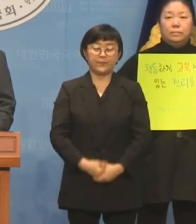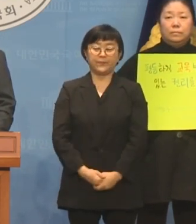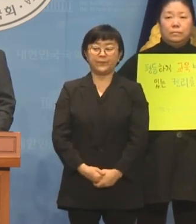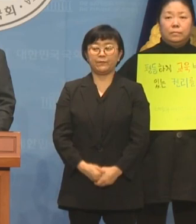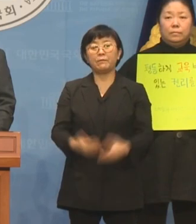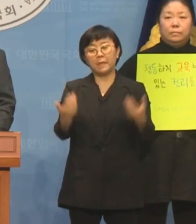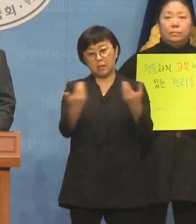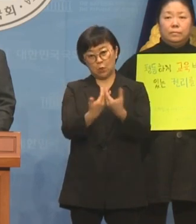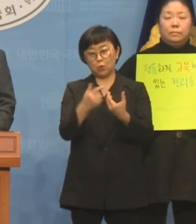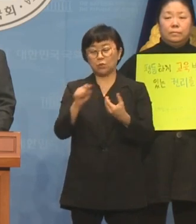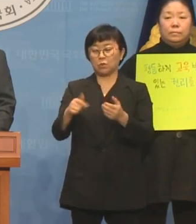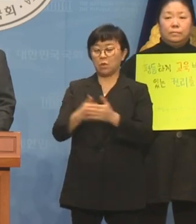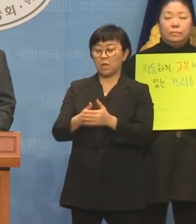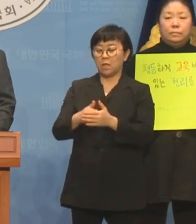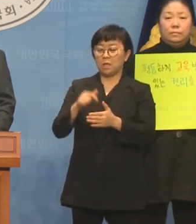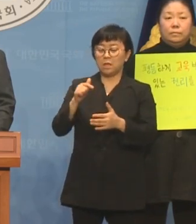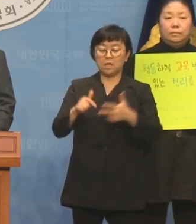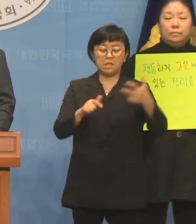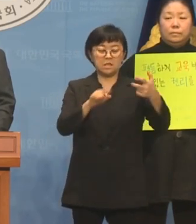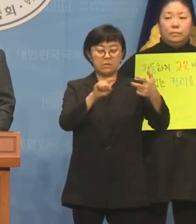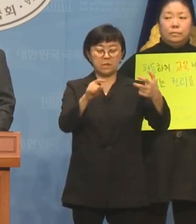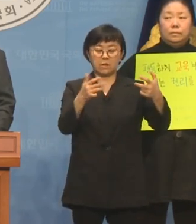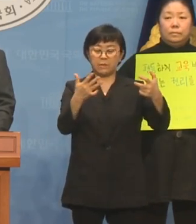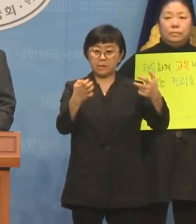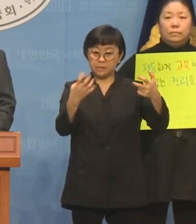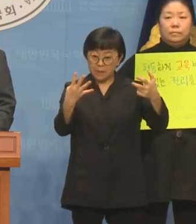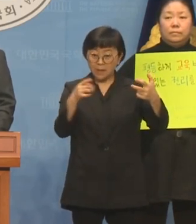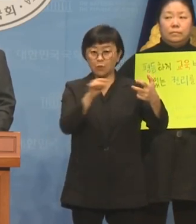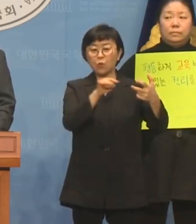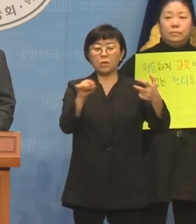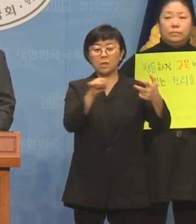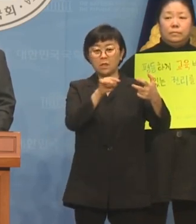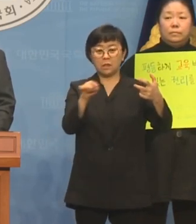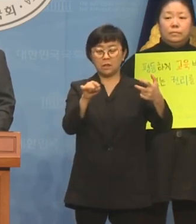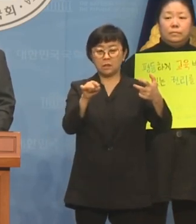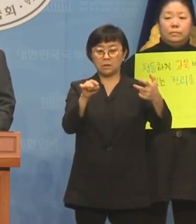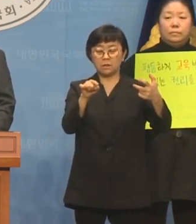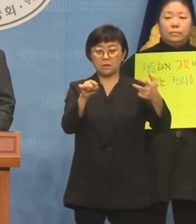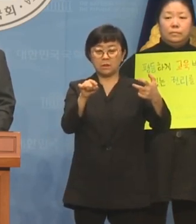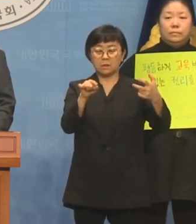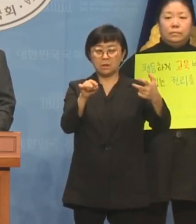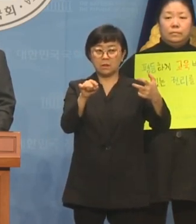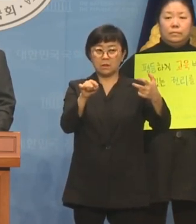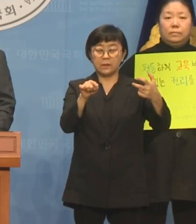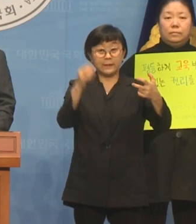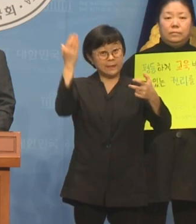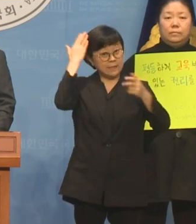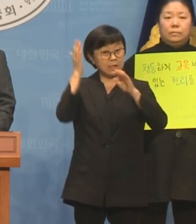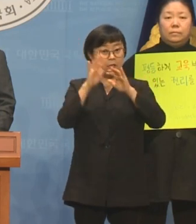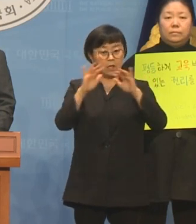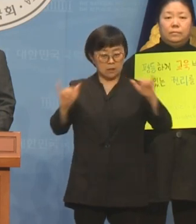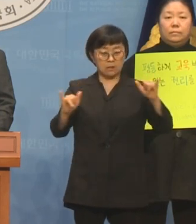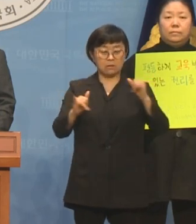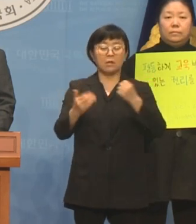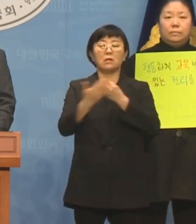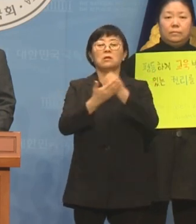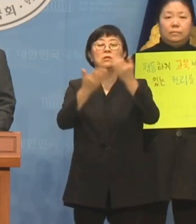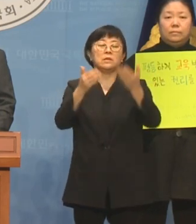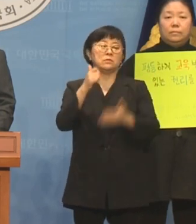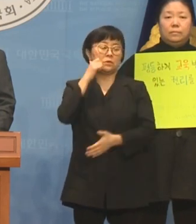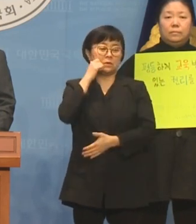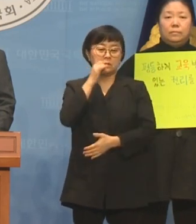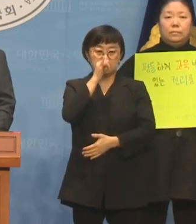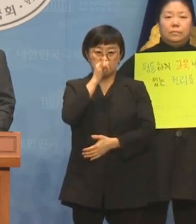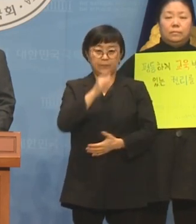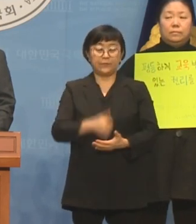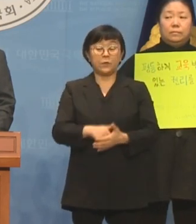반해서 경계선 지능인들은 그야말로 사각지대에 존재하고 있습니다.